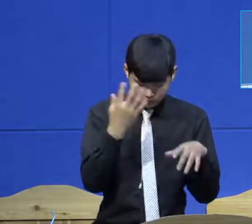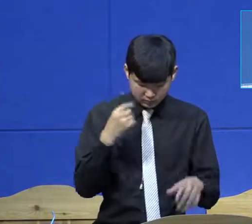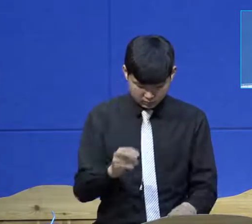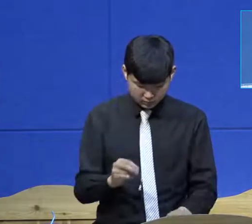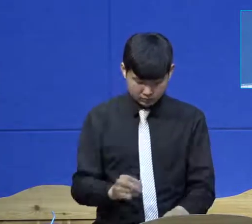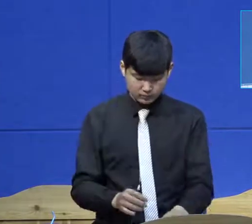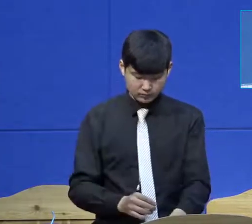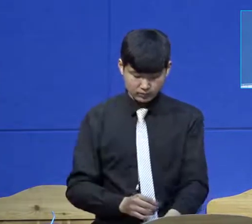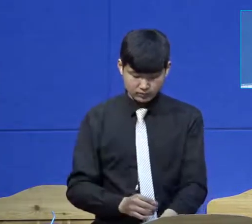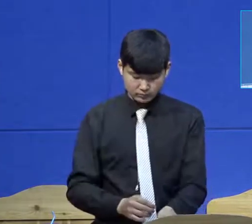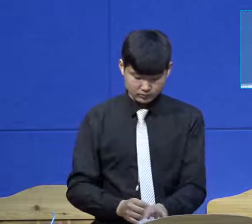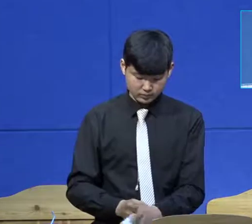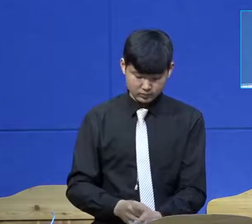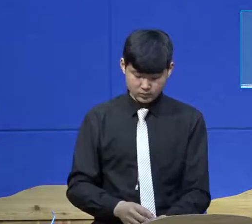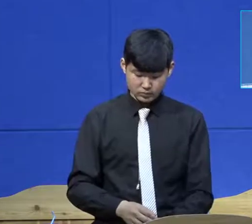Бурхан